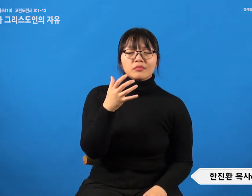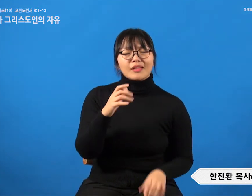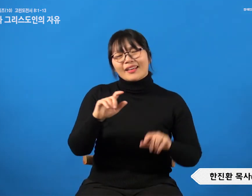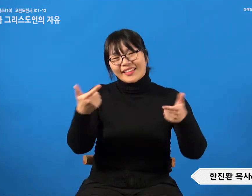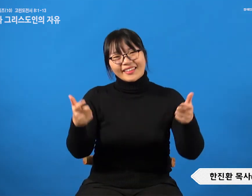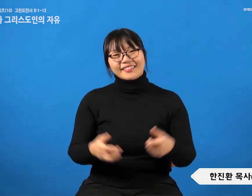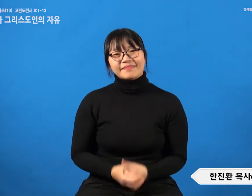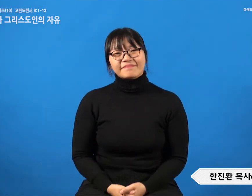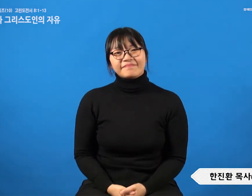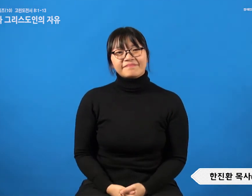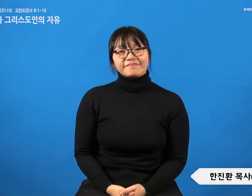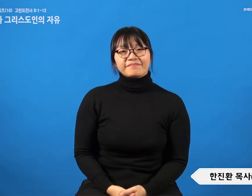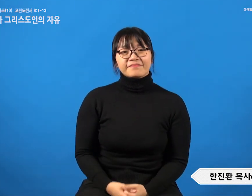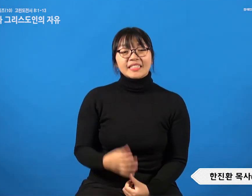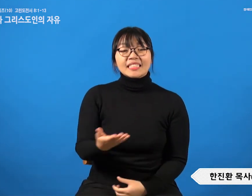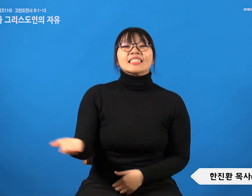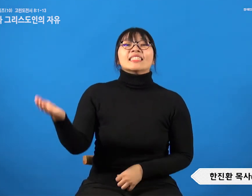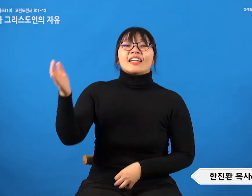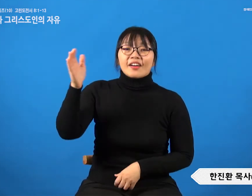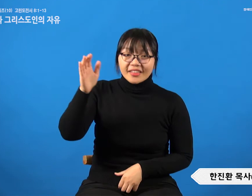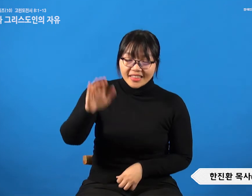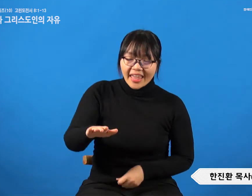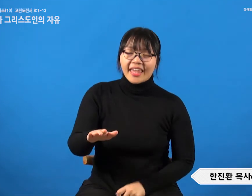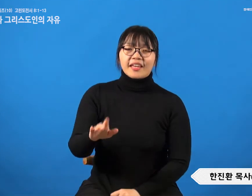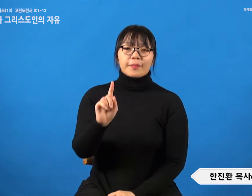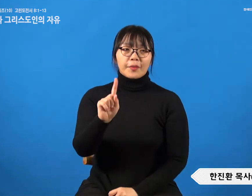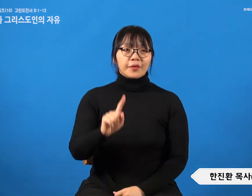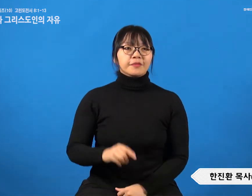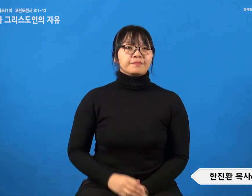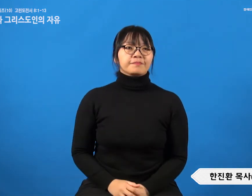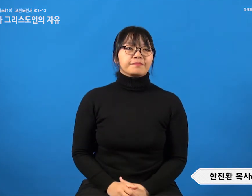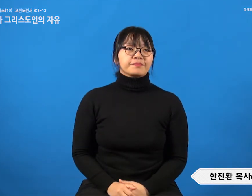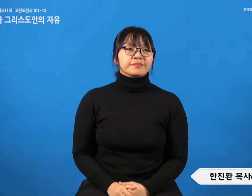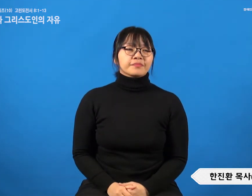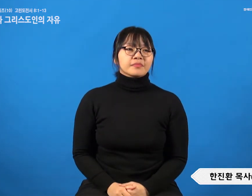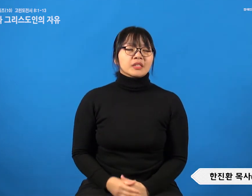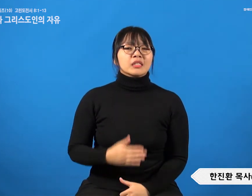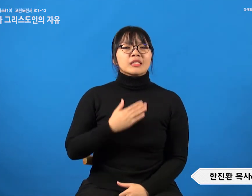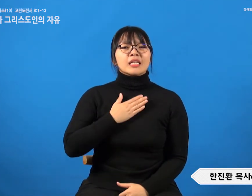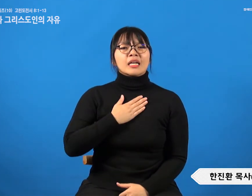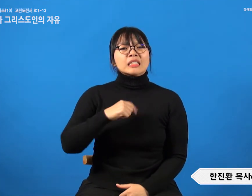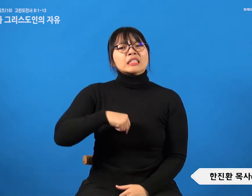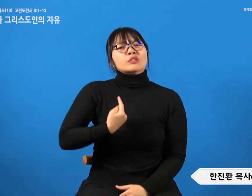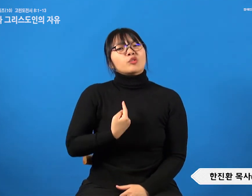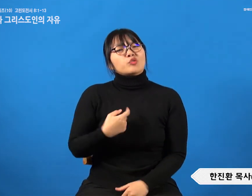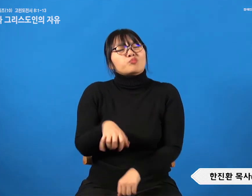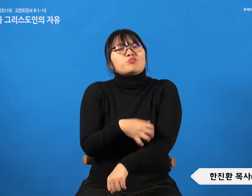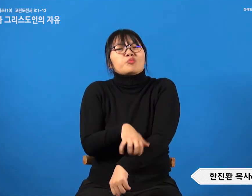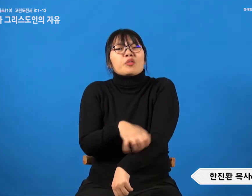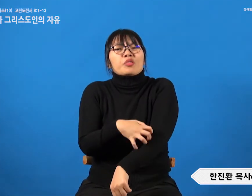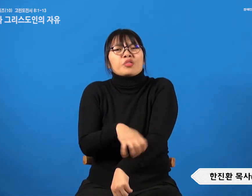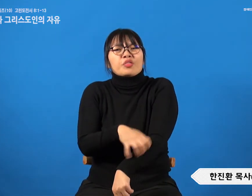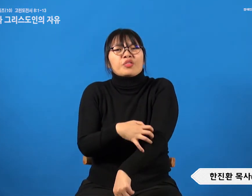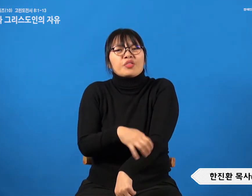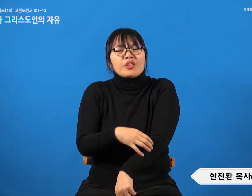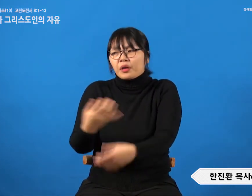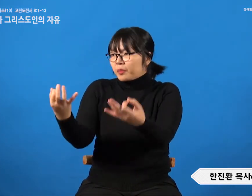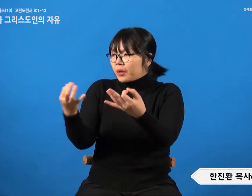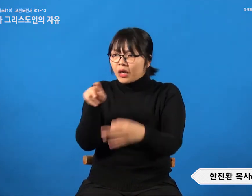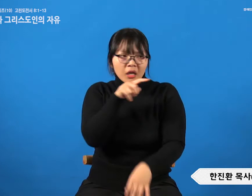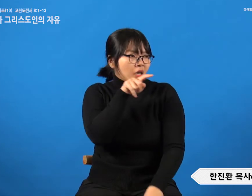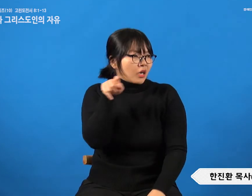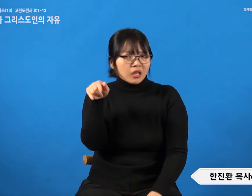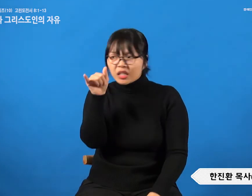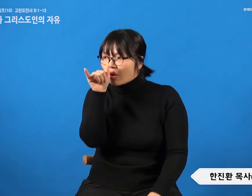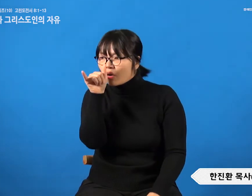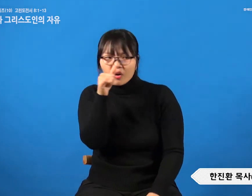아닙니다. 자, 그런데 그렇게 하는 것이 본인 자신에게 불편합니다. 누가 보고